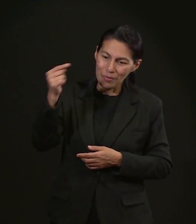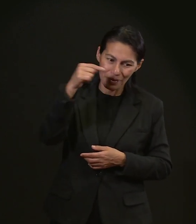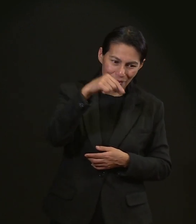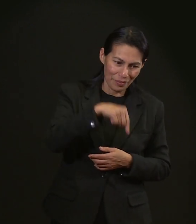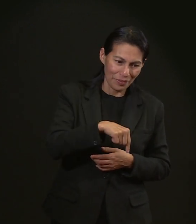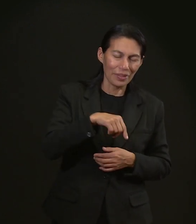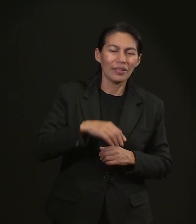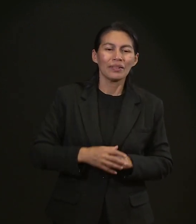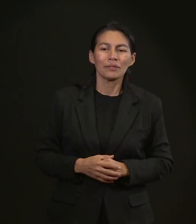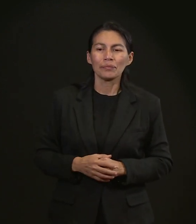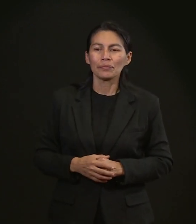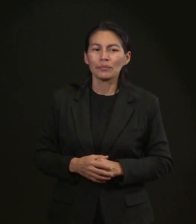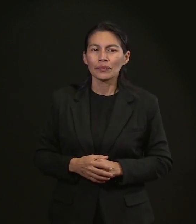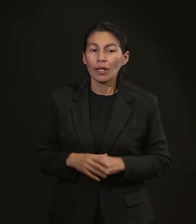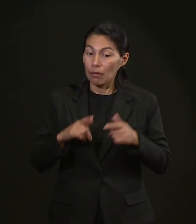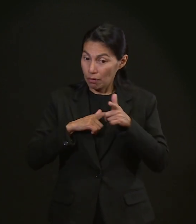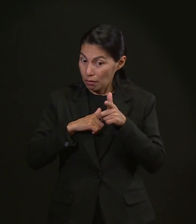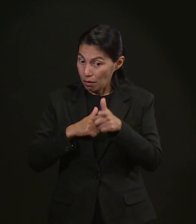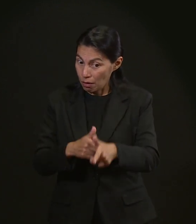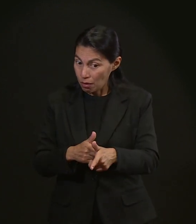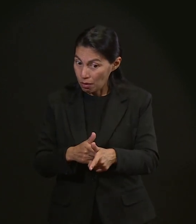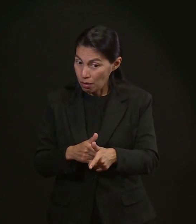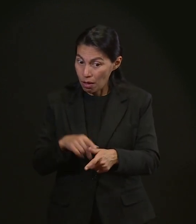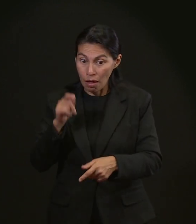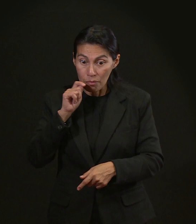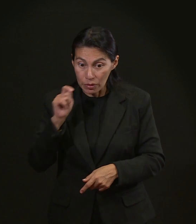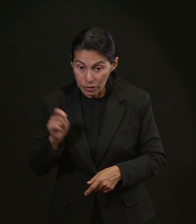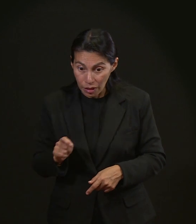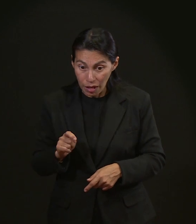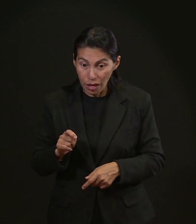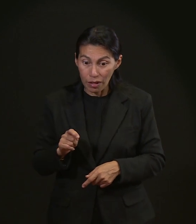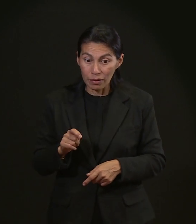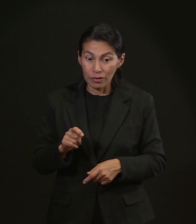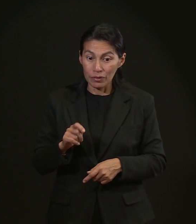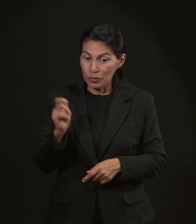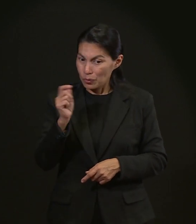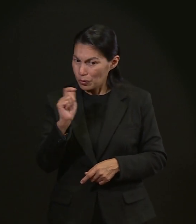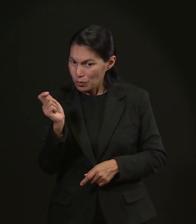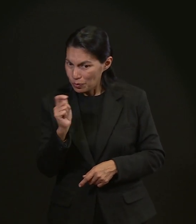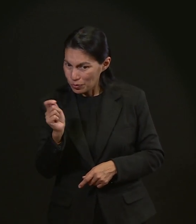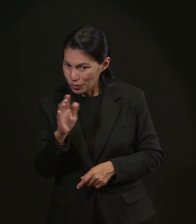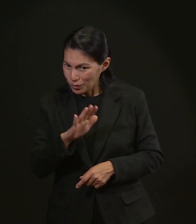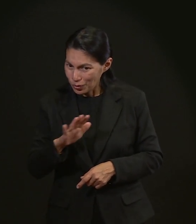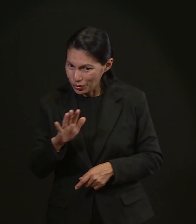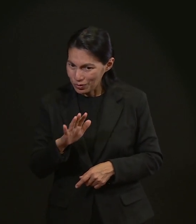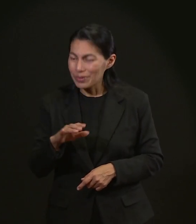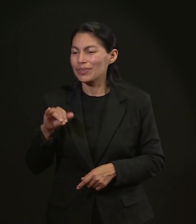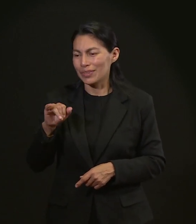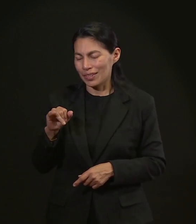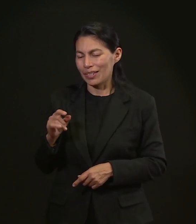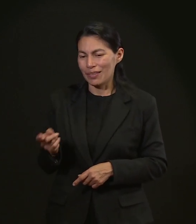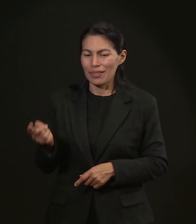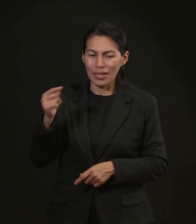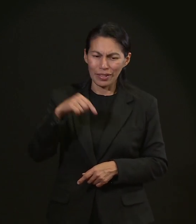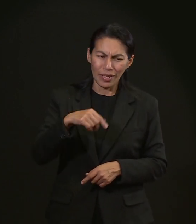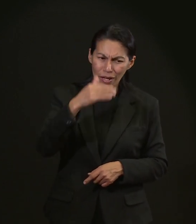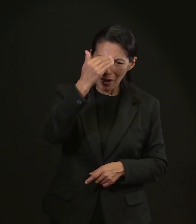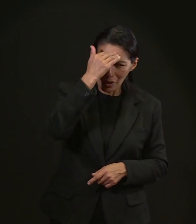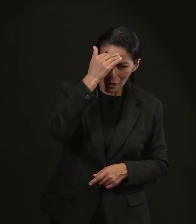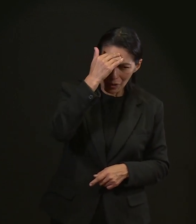y allí continuó la amistad el noviazgo y ella vino a conocer la iglesia la iglesia universitaria